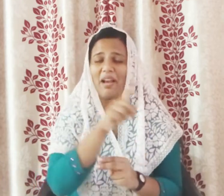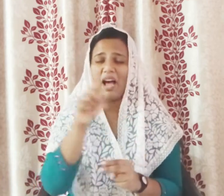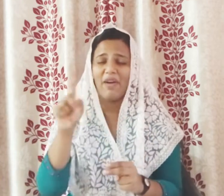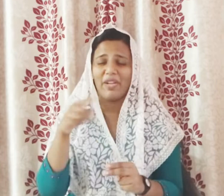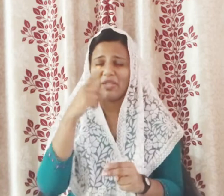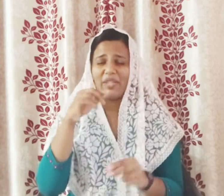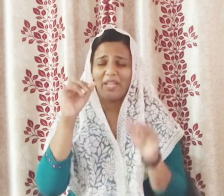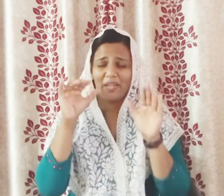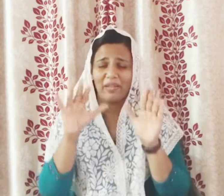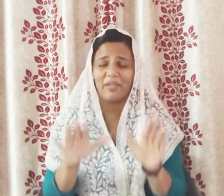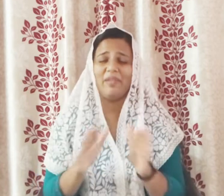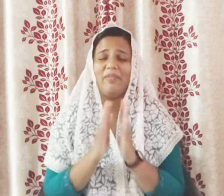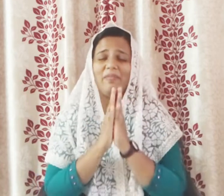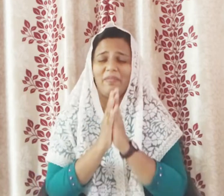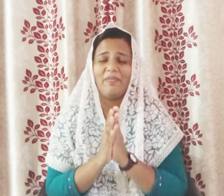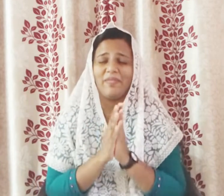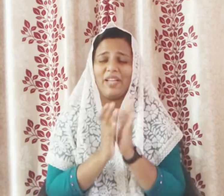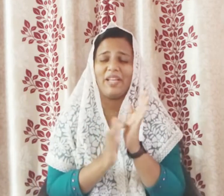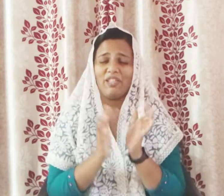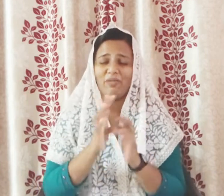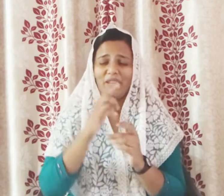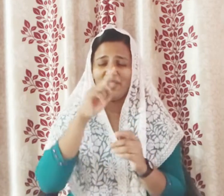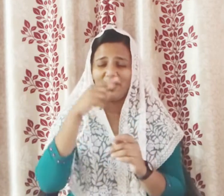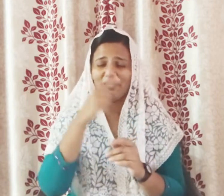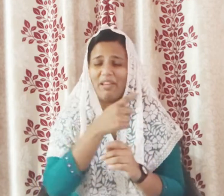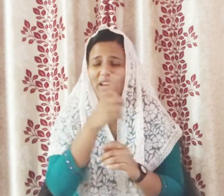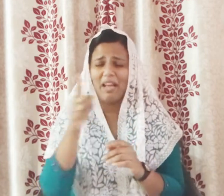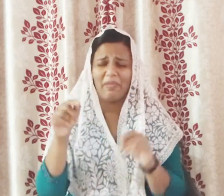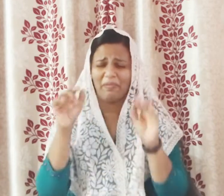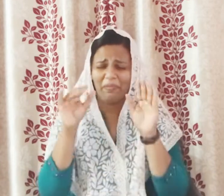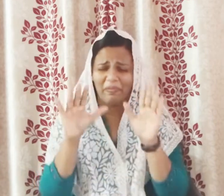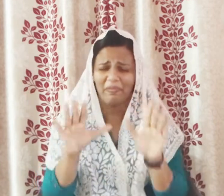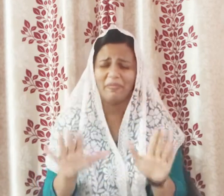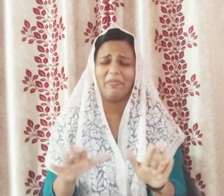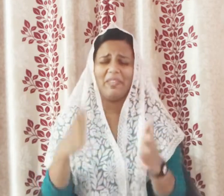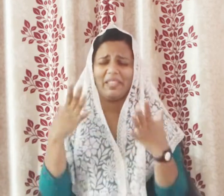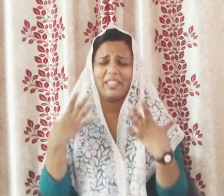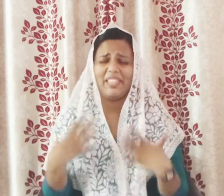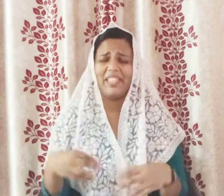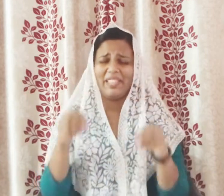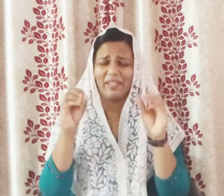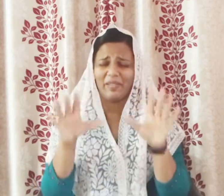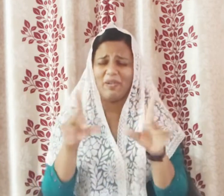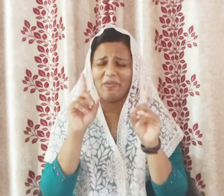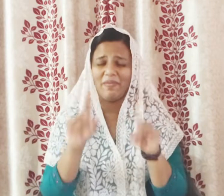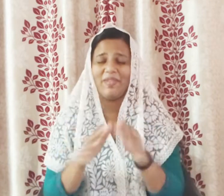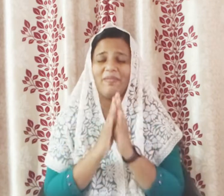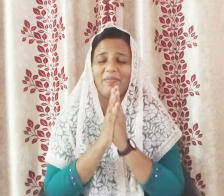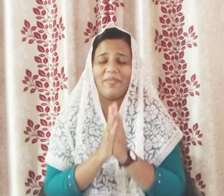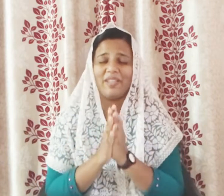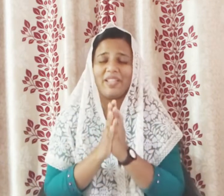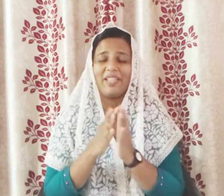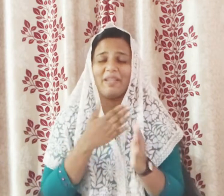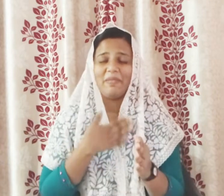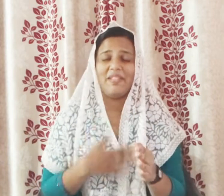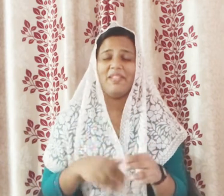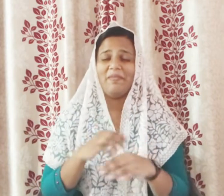ആ ശരീരത്തിലേക്ക് വ്യാപരിക്കട്ടെ. അവൻ കർത്താവിൻ്റെ ജീവൻ യേശുവിൻ്റെ നാമത്തിൽ ആ ശരീരത്തിലേക്ക് വ്യാപരിക്കട്ടെ. പൂർണ്ണ സ്വസ്ഥത,